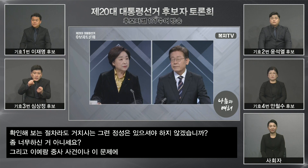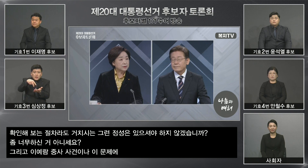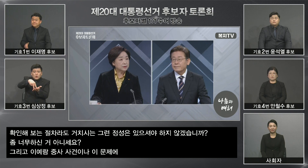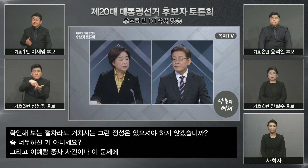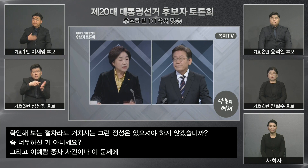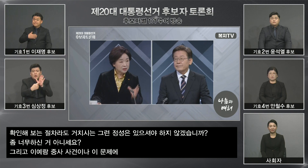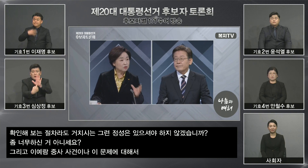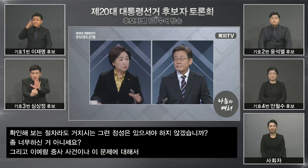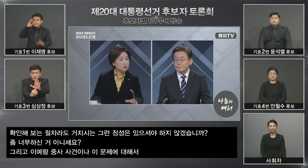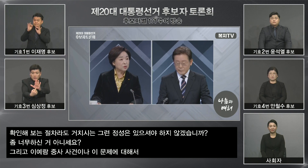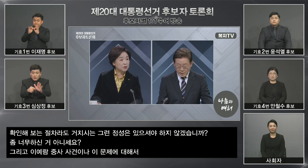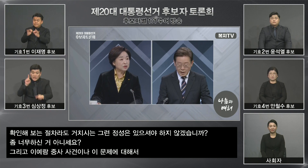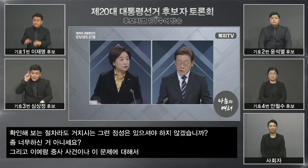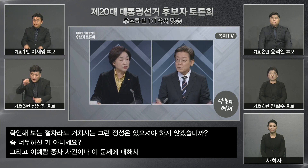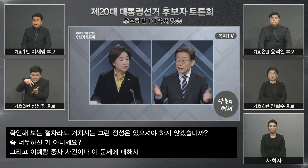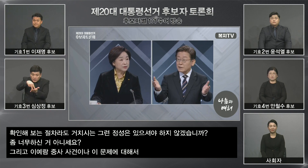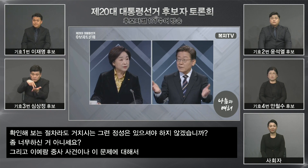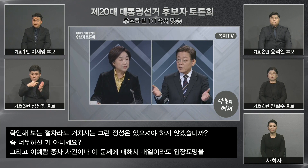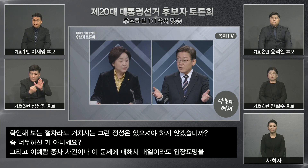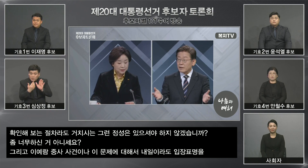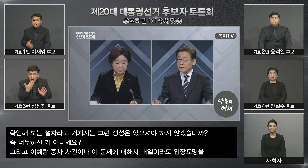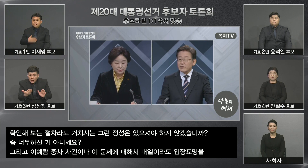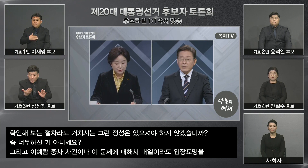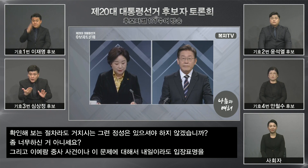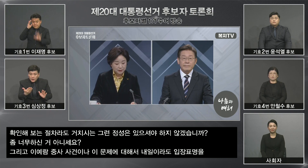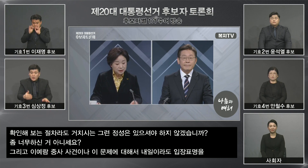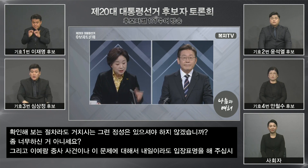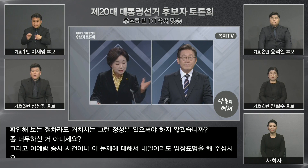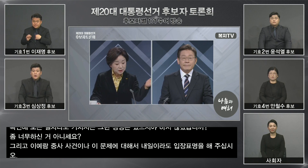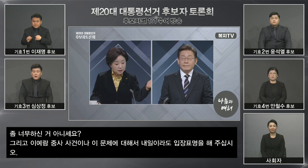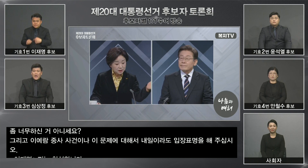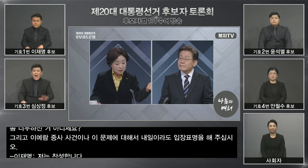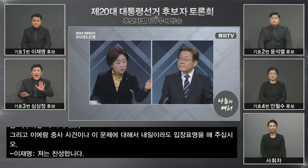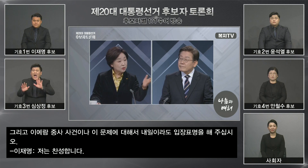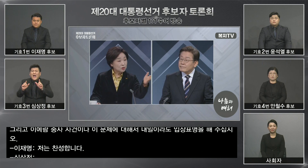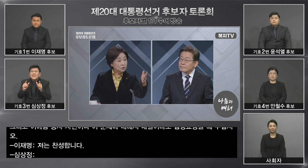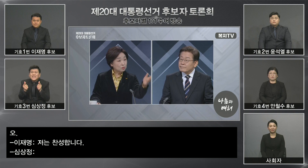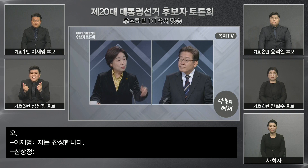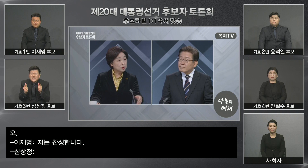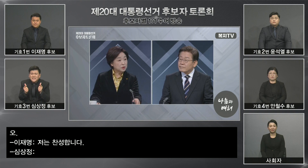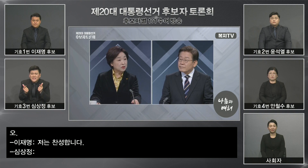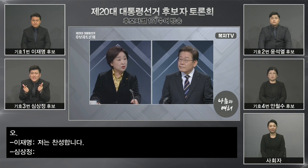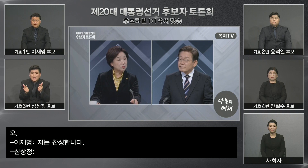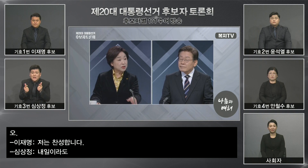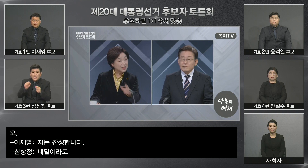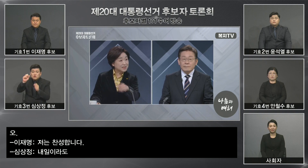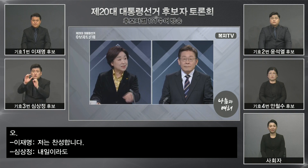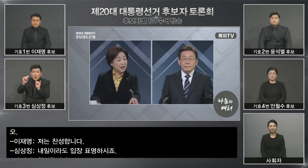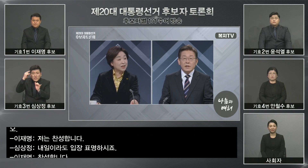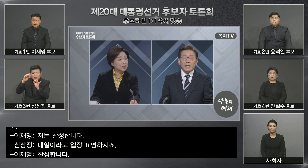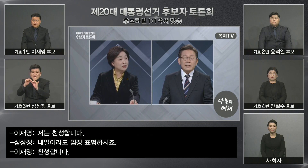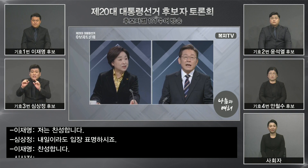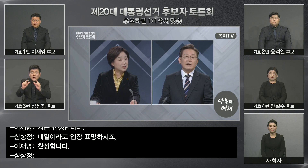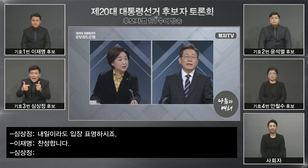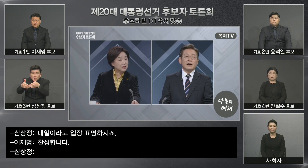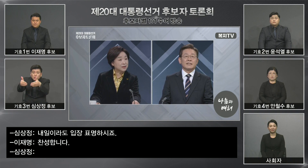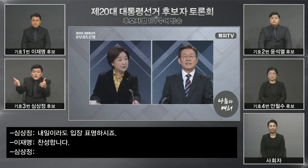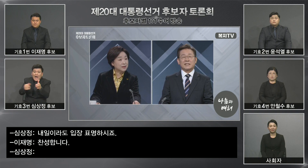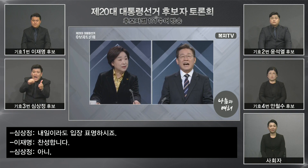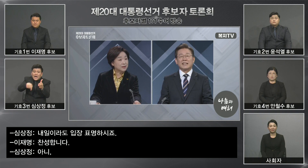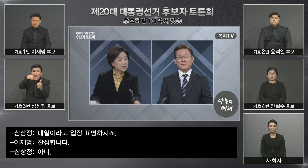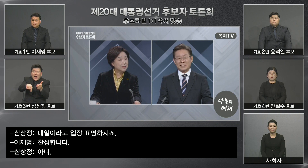바랍니다. 내일이라도 입장 표명을 해주시죠. 지금 찬성합니다. 아니 후보님이 찬성하면 되는 게 아니라 당에서 하셔야